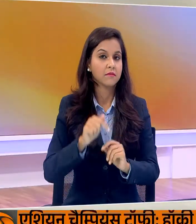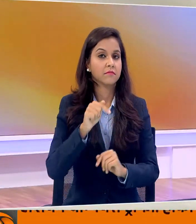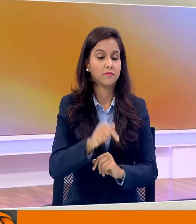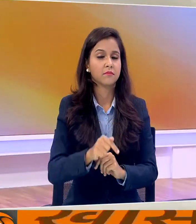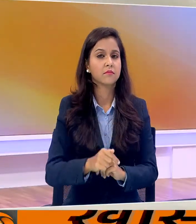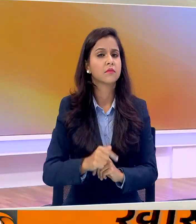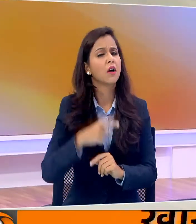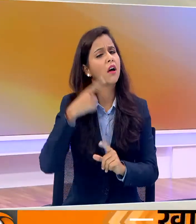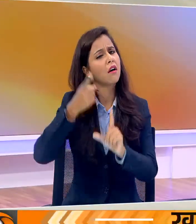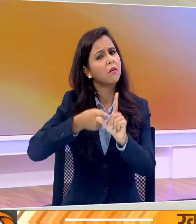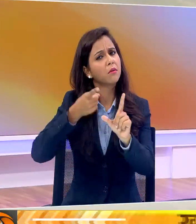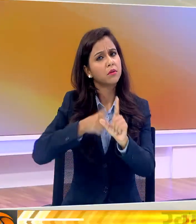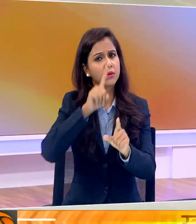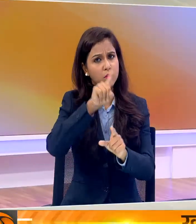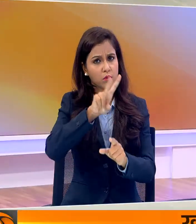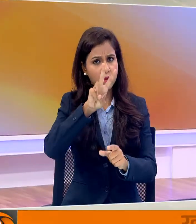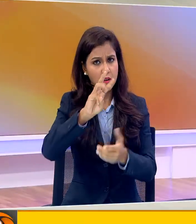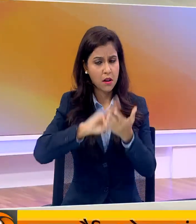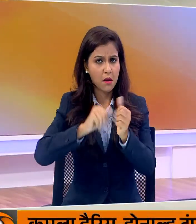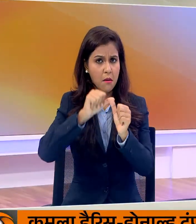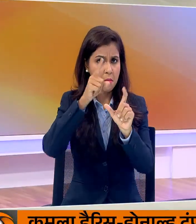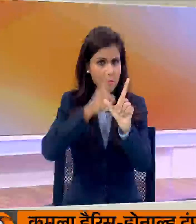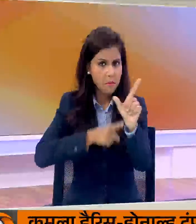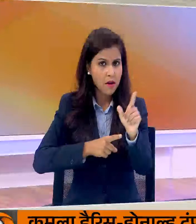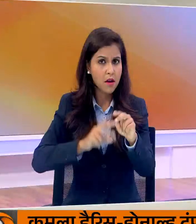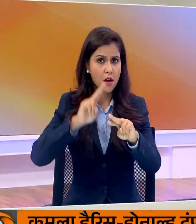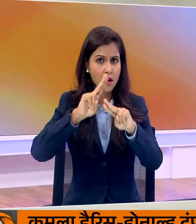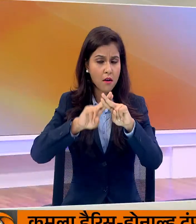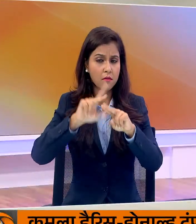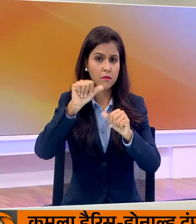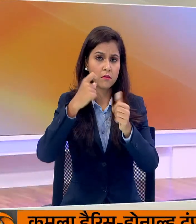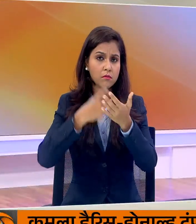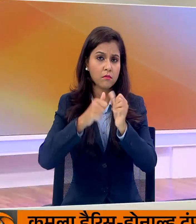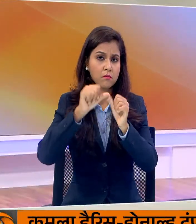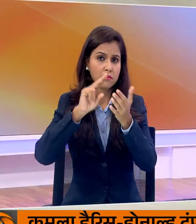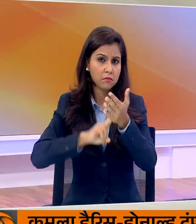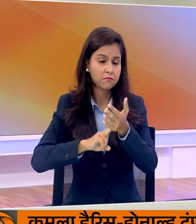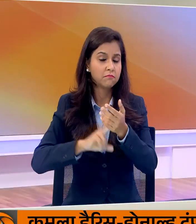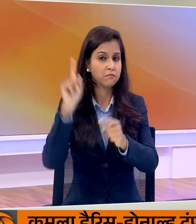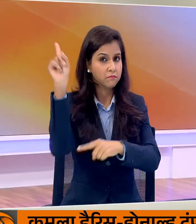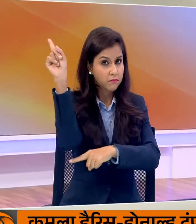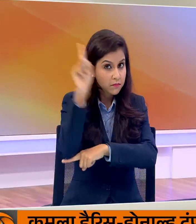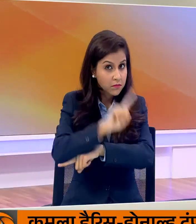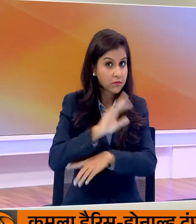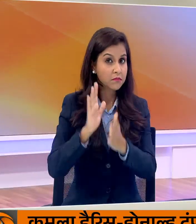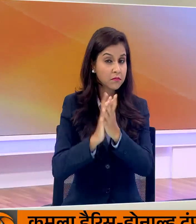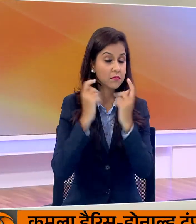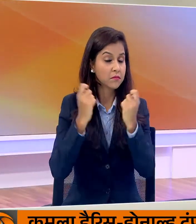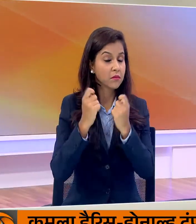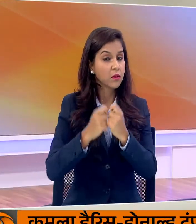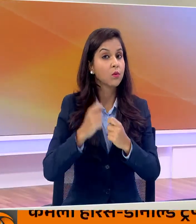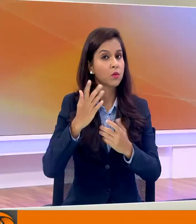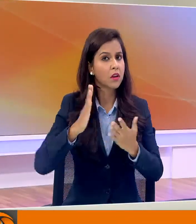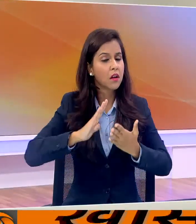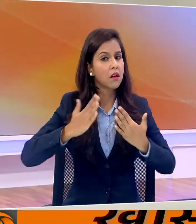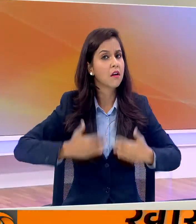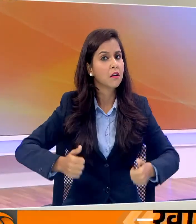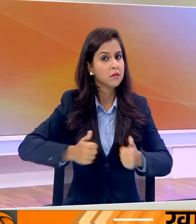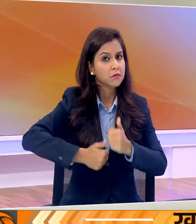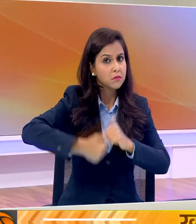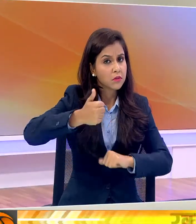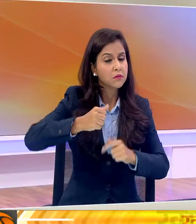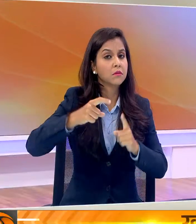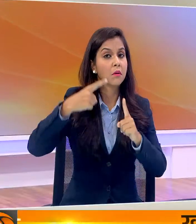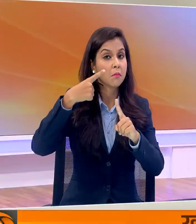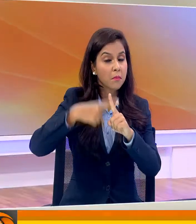हर साल 12 मई को दुनिया भर में फ्लोरेंस नाइटिंगेल की जयंती पर उनकी निस्वार्थ सेवा और सार्वजनिक स्वास्थ्य